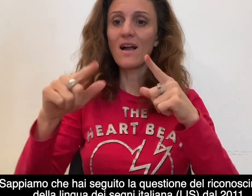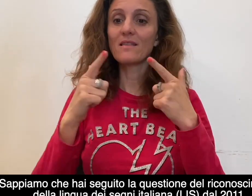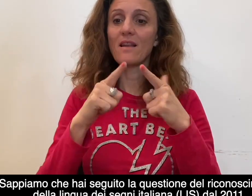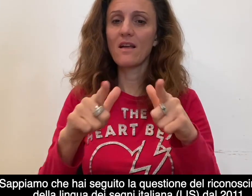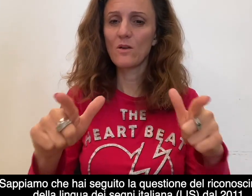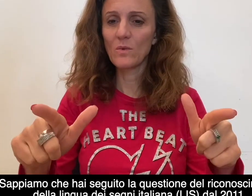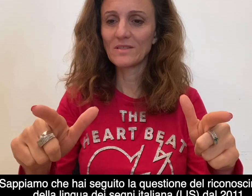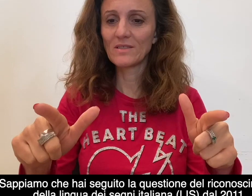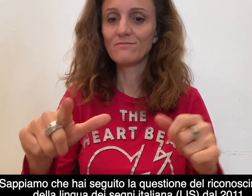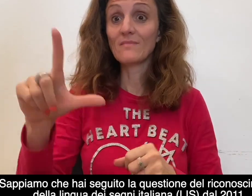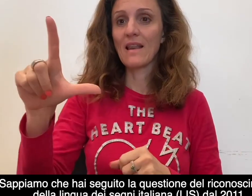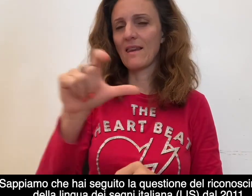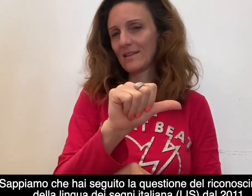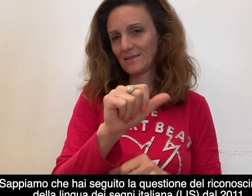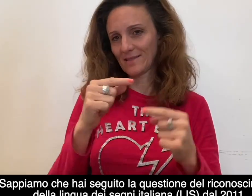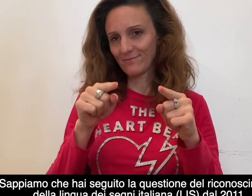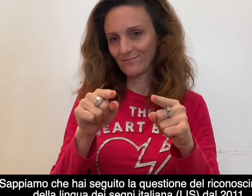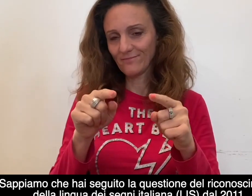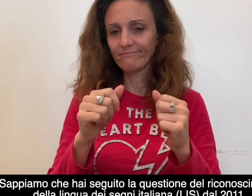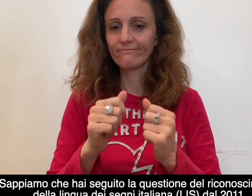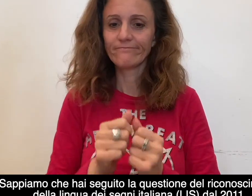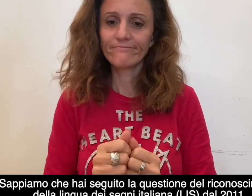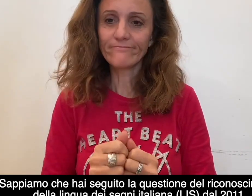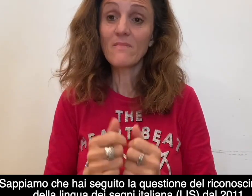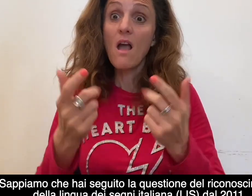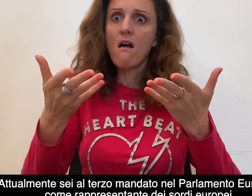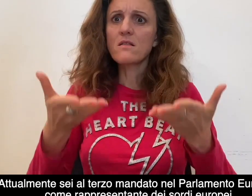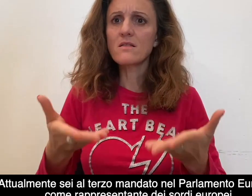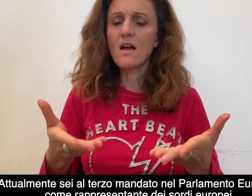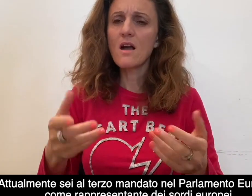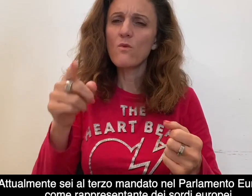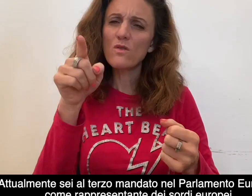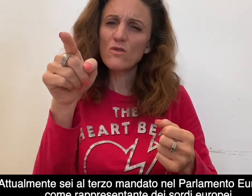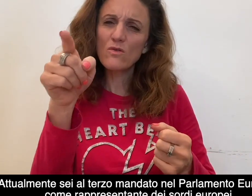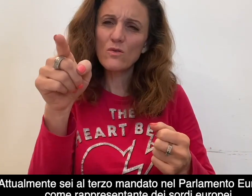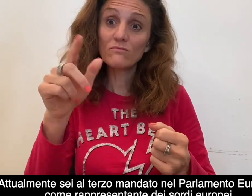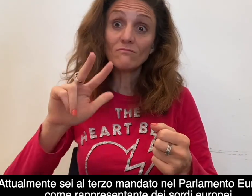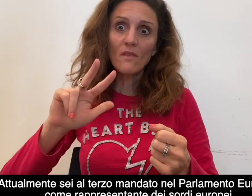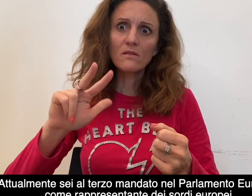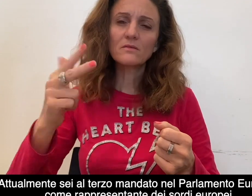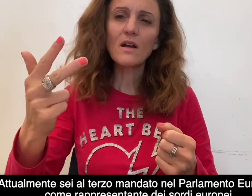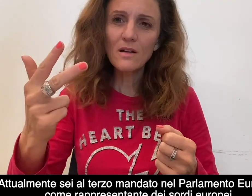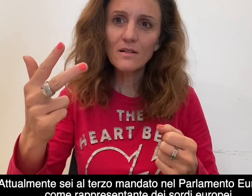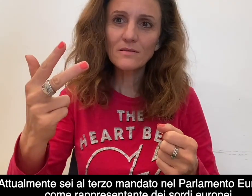sin dal 2011 attualmente 6 al terzo mandato